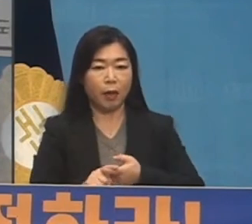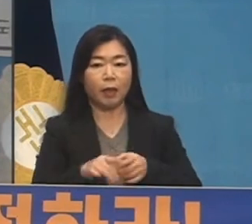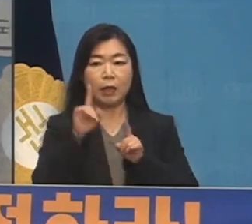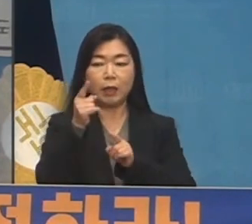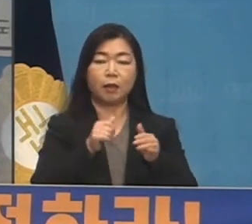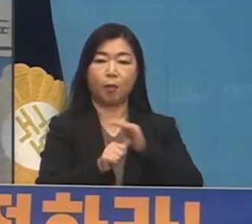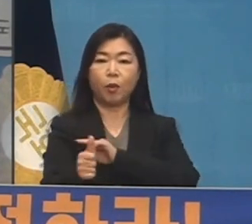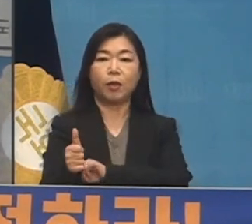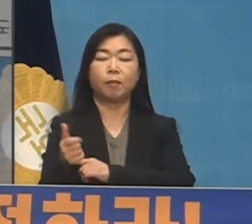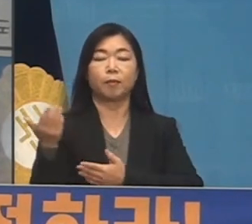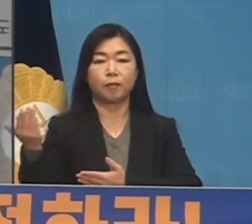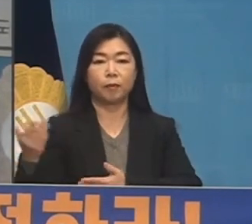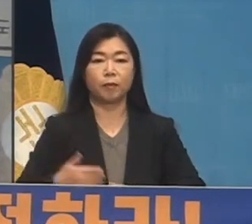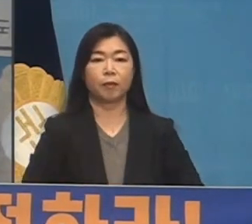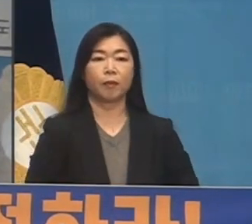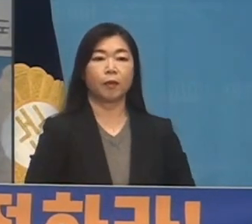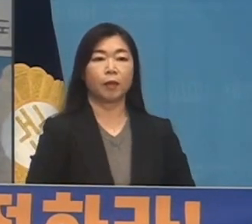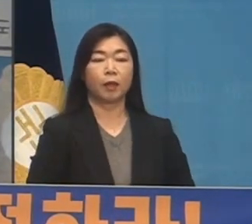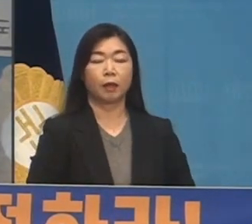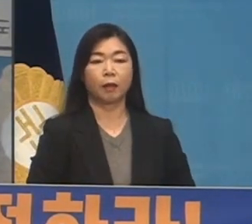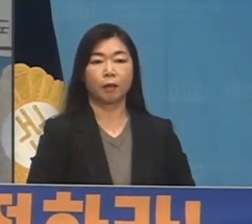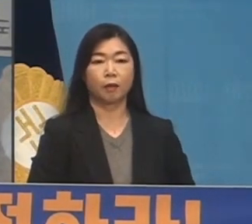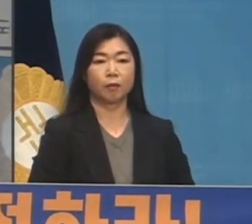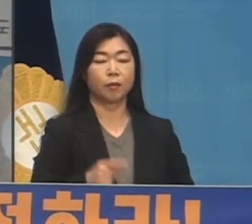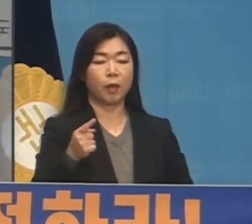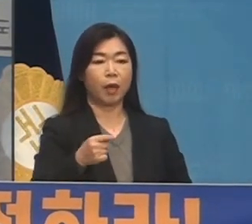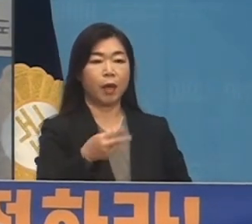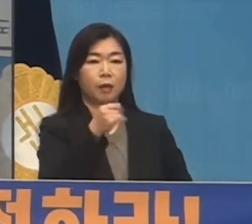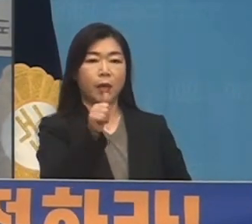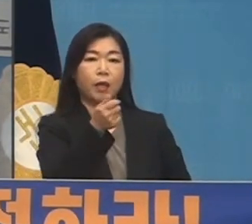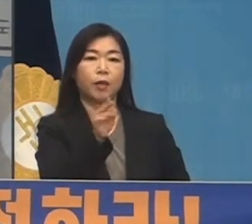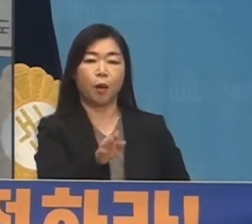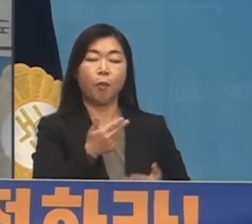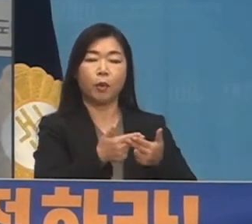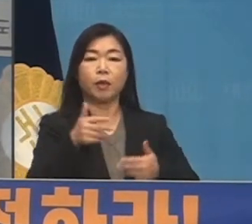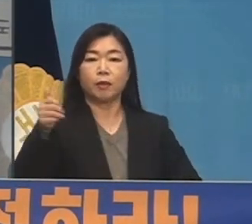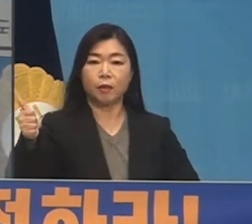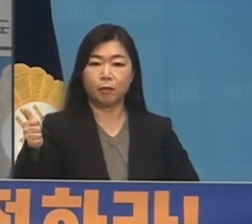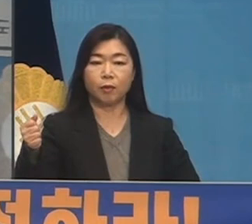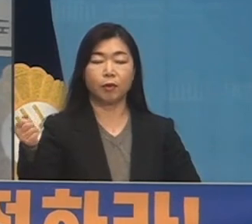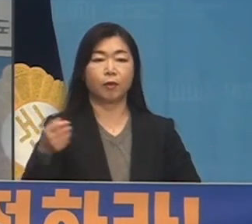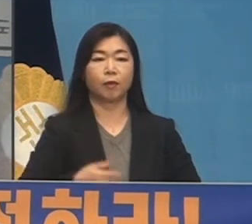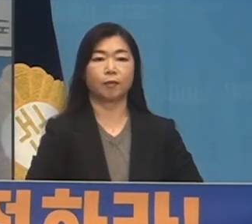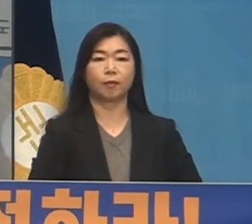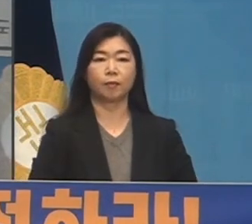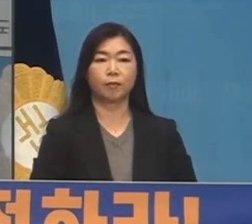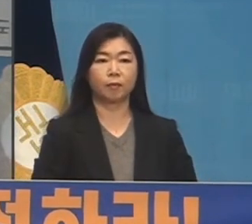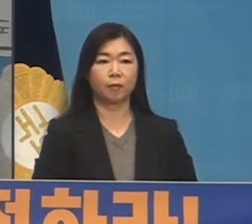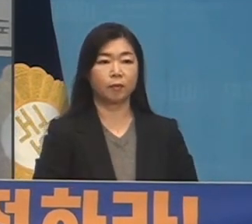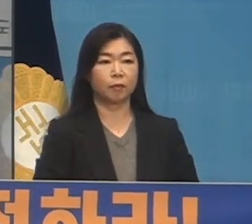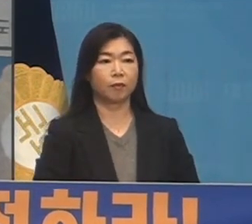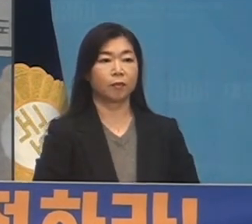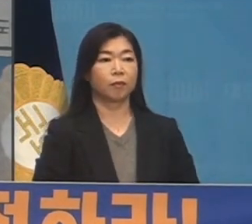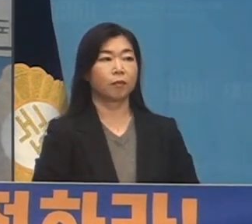총대표님 참석해 주셨습니다. 그리고 5대 세계연합 회장이신 김영경 회장님 참석해 주셨고요.